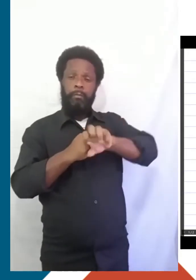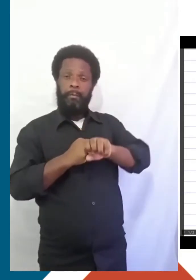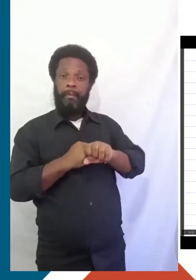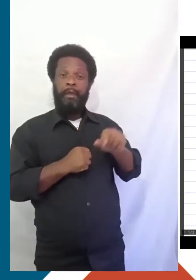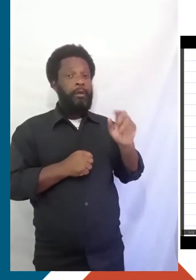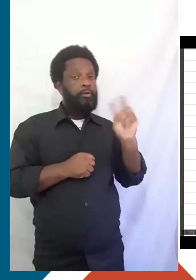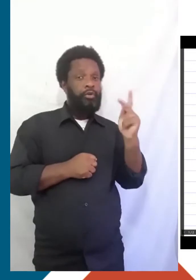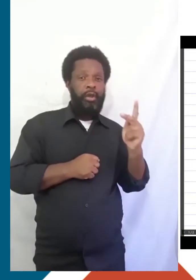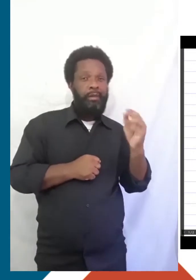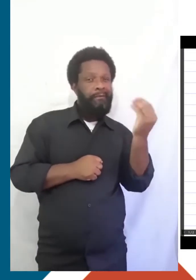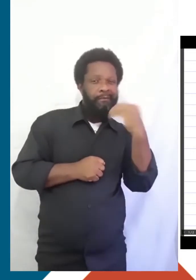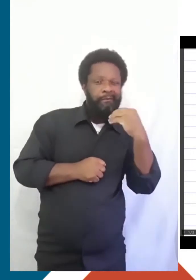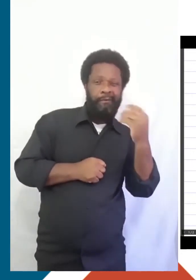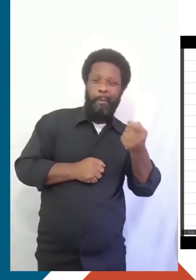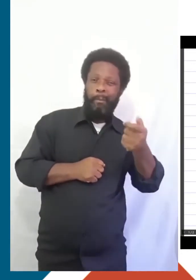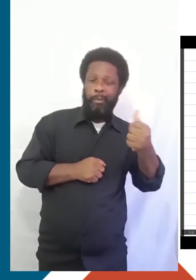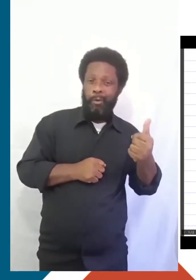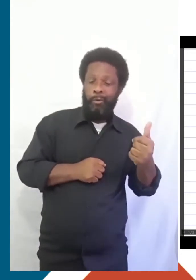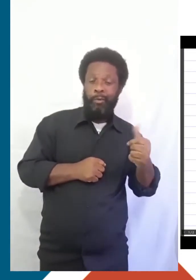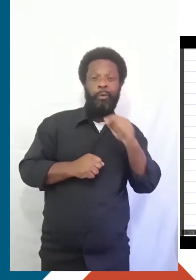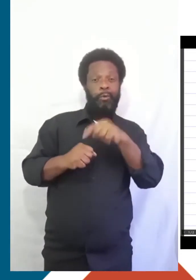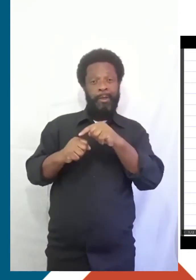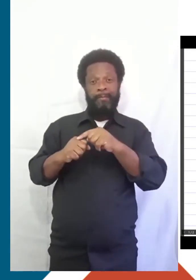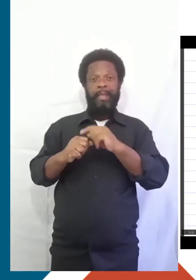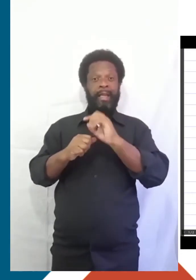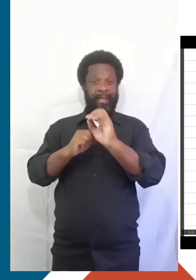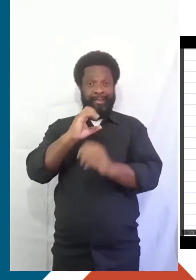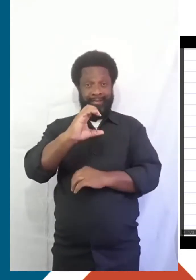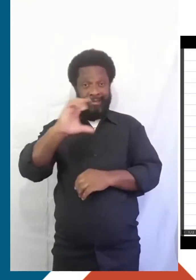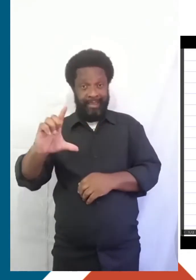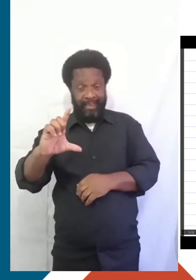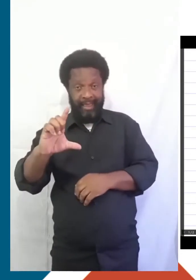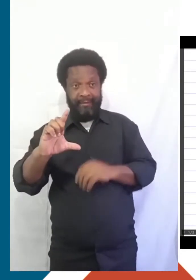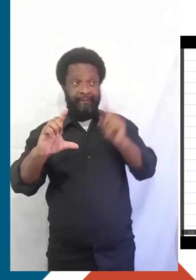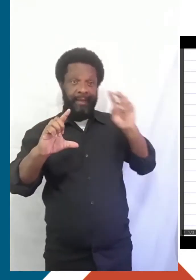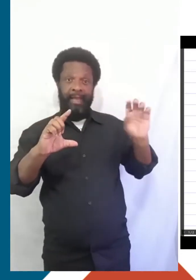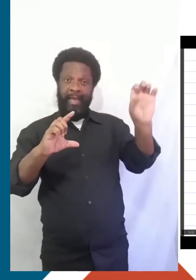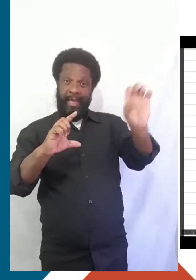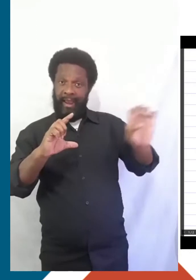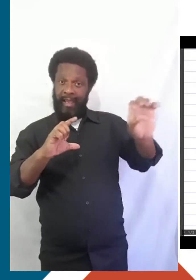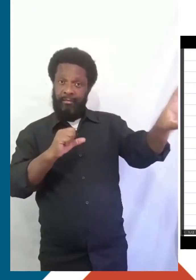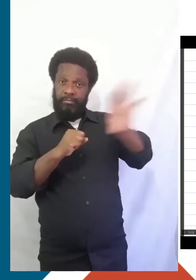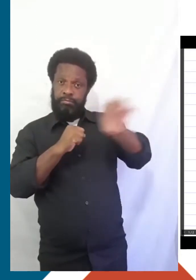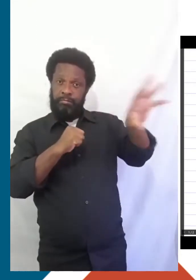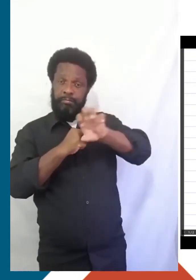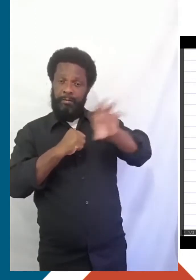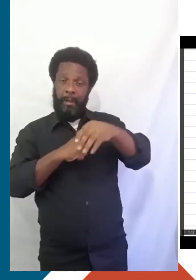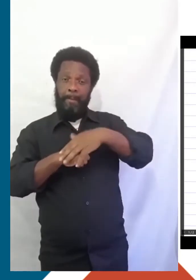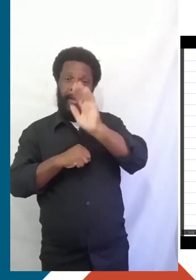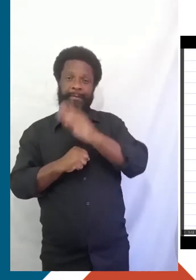do que o hidrogênio. Isso significa que ele vai atrair mais os elétrons para si do que o